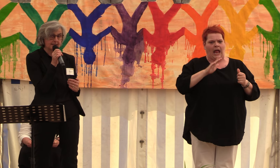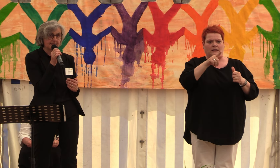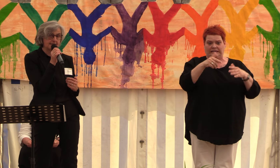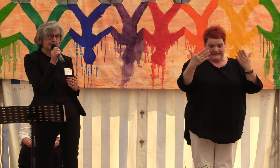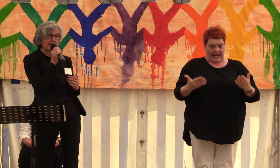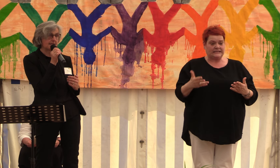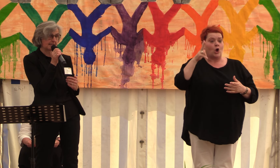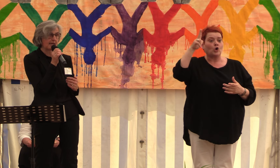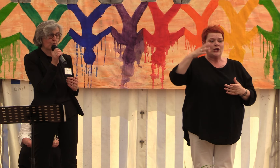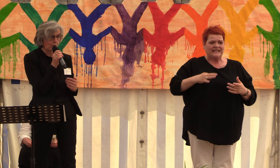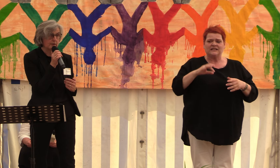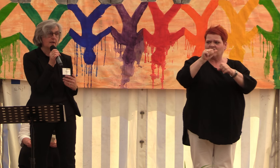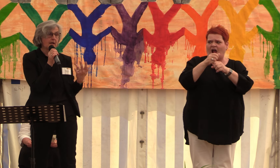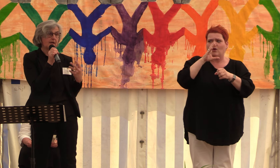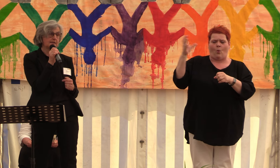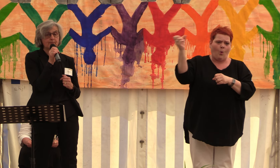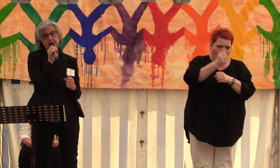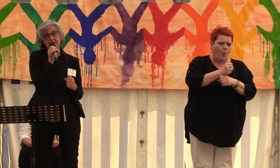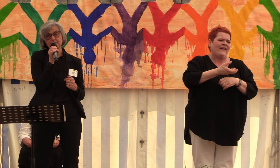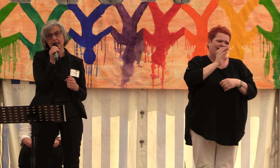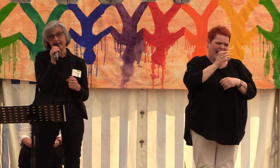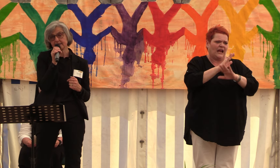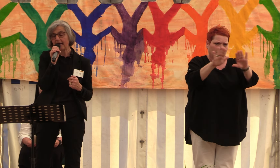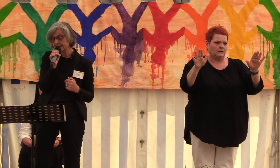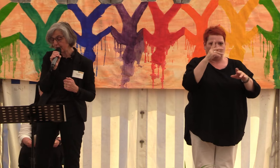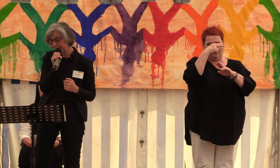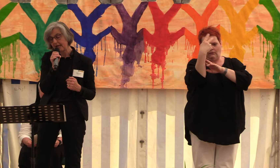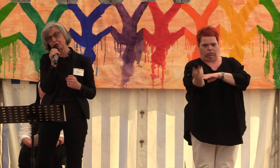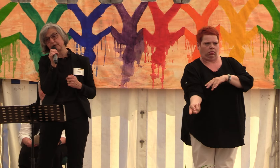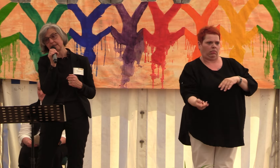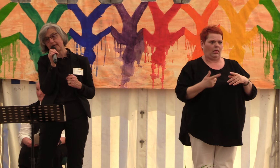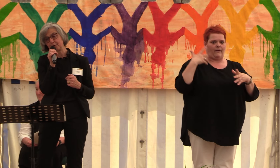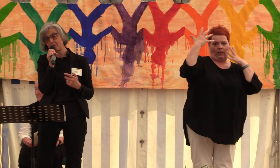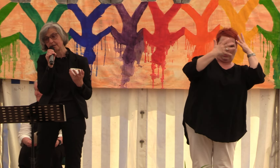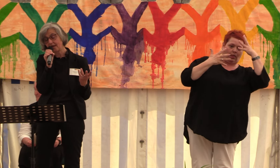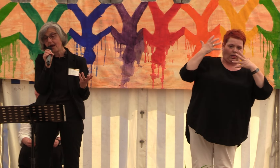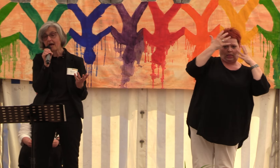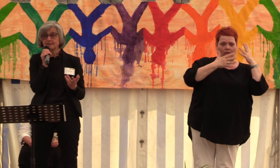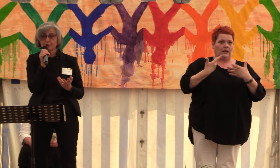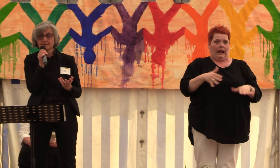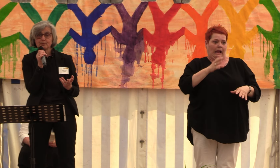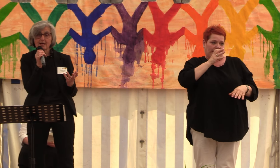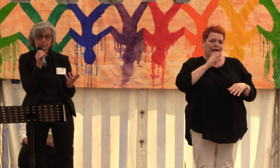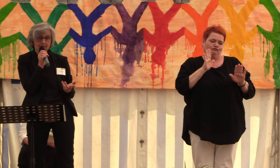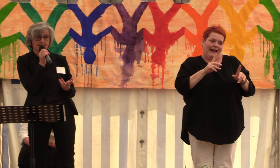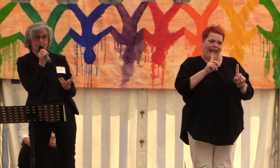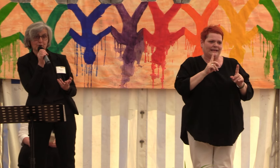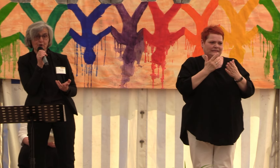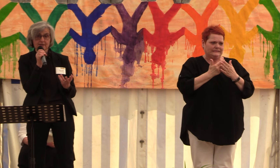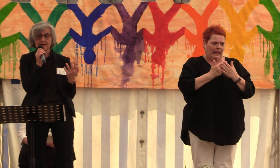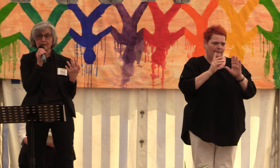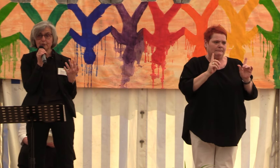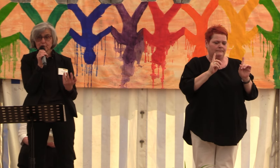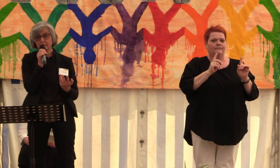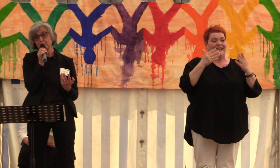des Gottesdienstes sich ein Getränk holen, damit also der Kreislauf keine Schwierigkeiten macht. Ansonsten bleibt mir jetzt nur